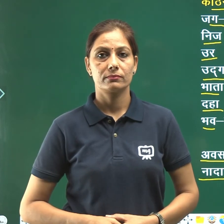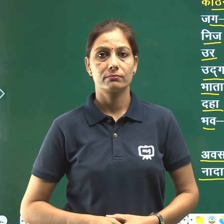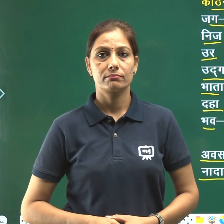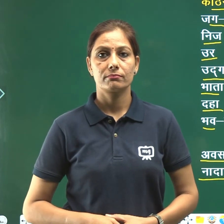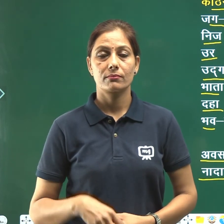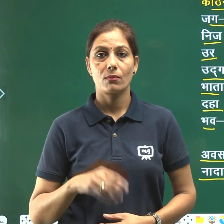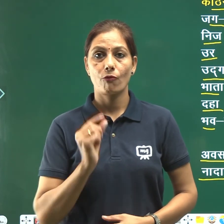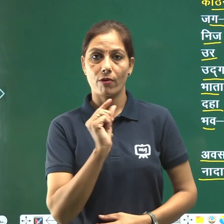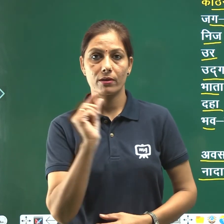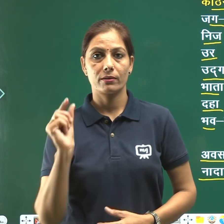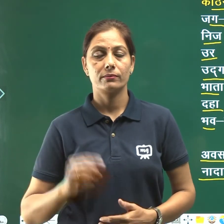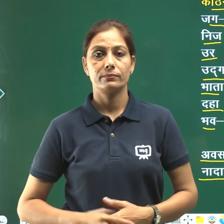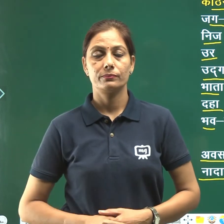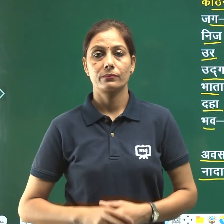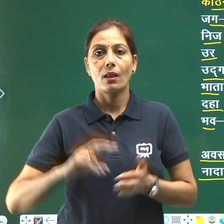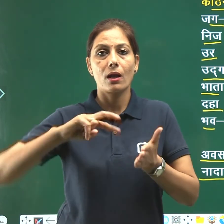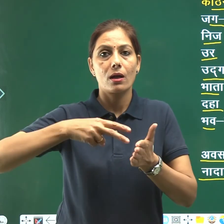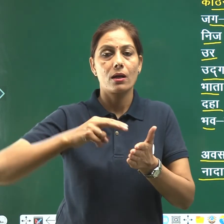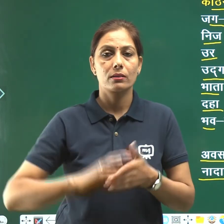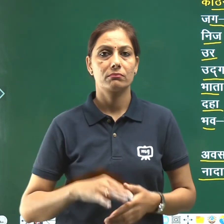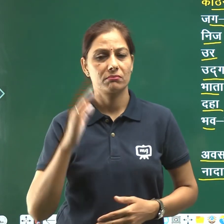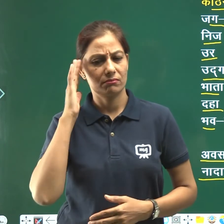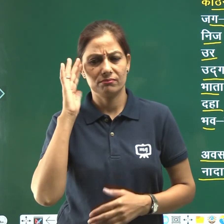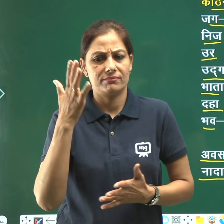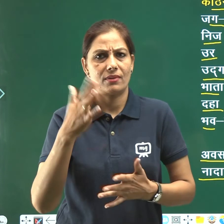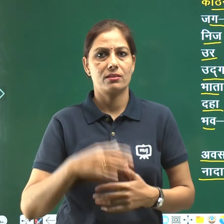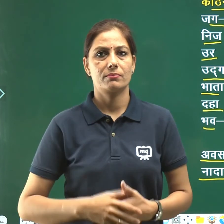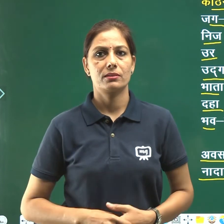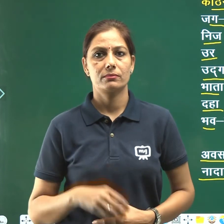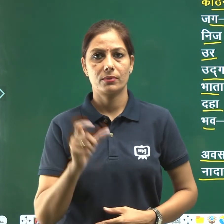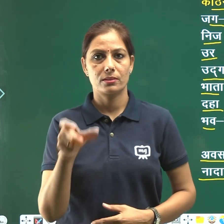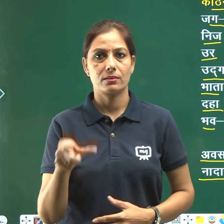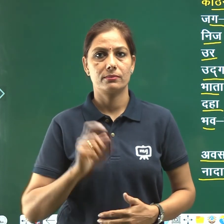नादान, इसका अर्थ है नासमझ।